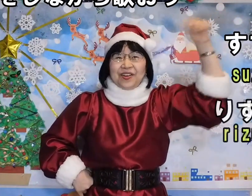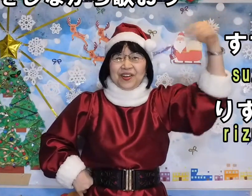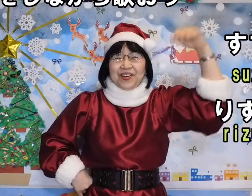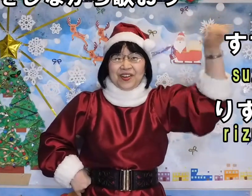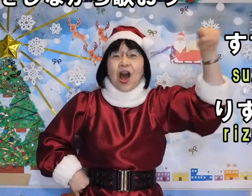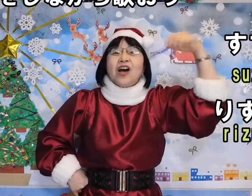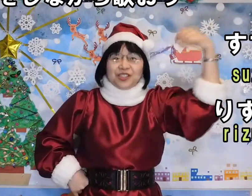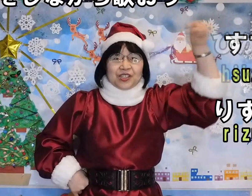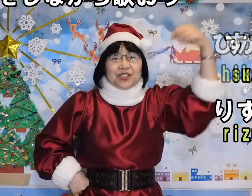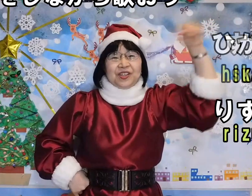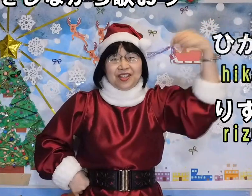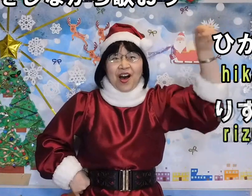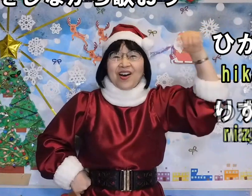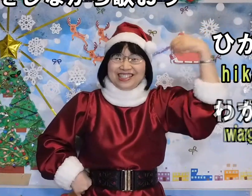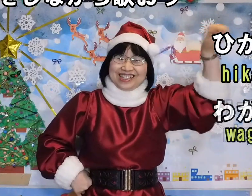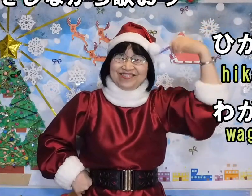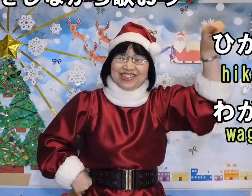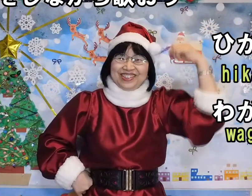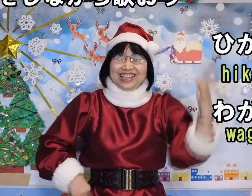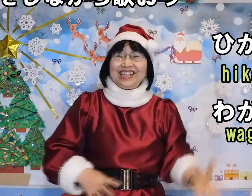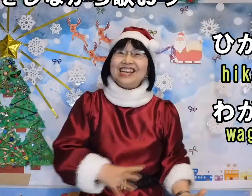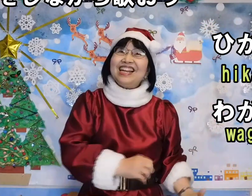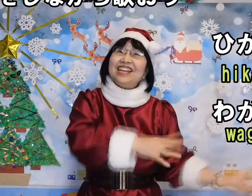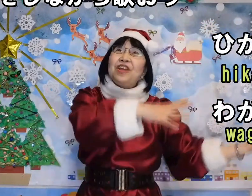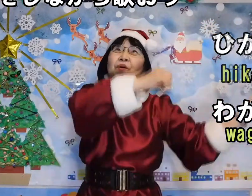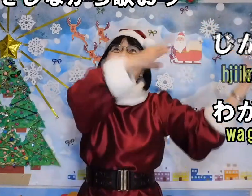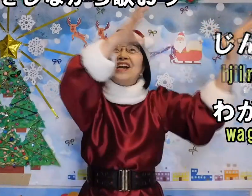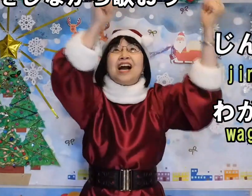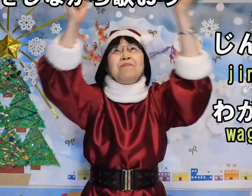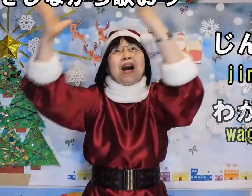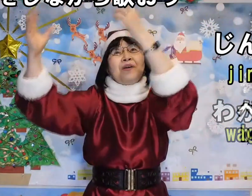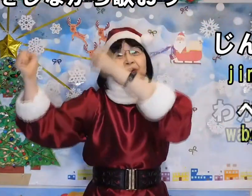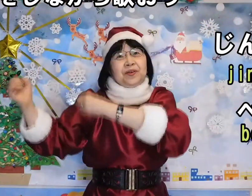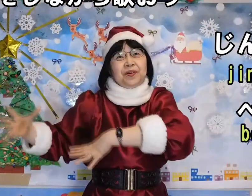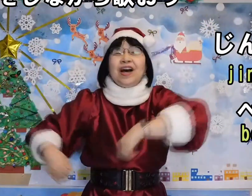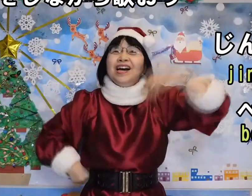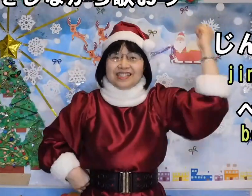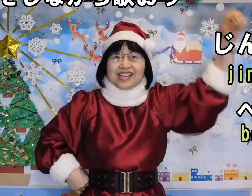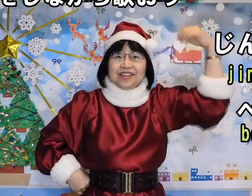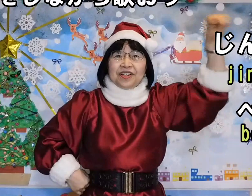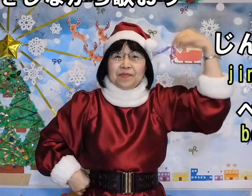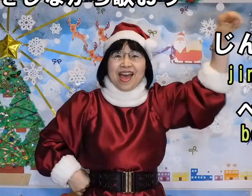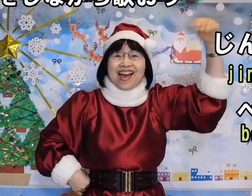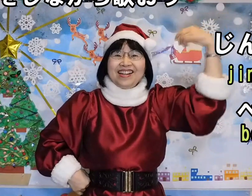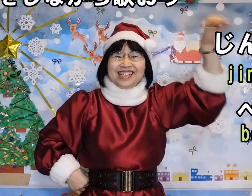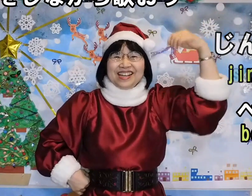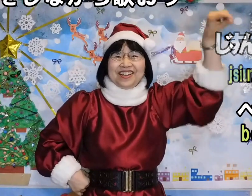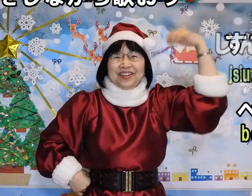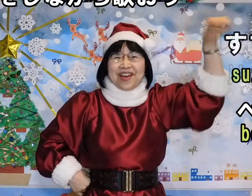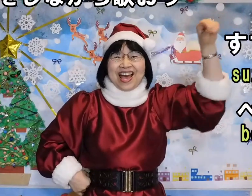る。鈴のリズムに光の輪が舞う。ジングルベル、ジングルベ